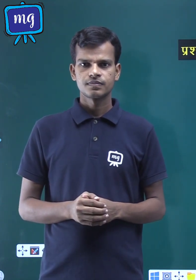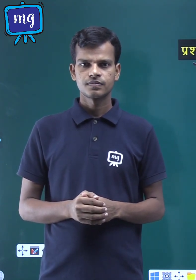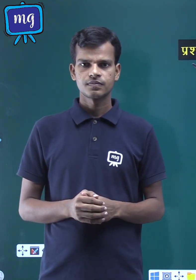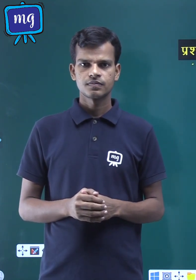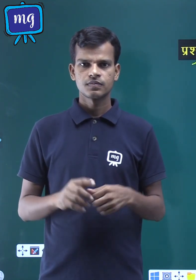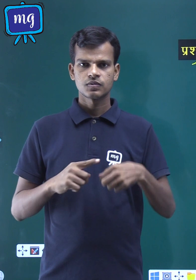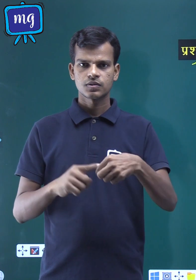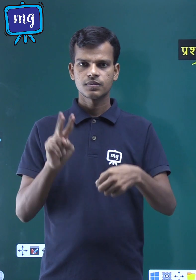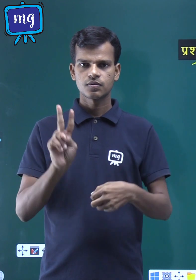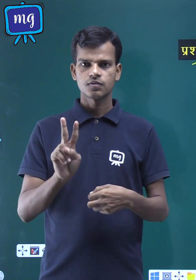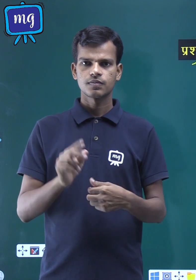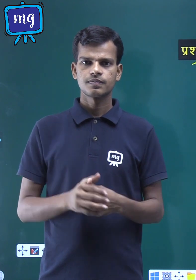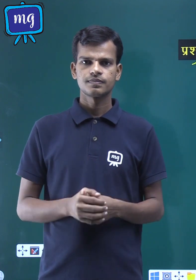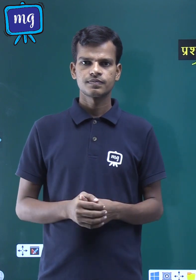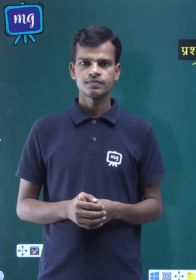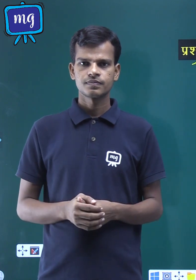प्रश्न नंबर 2,